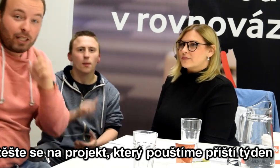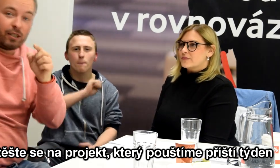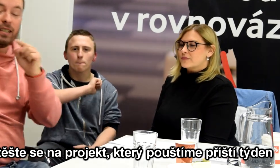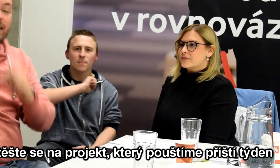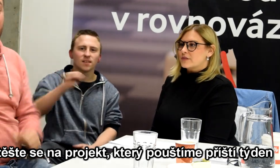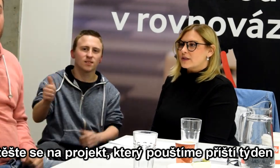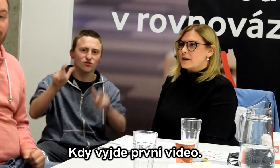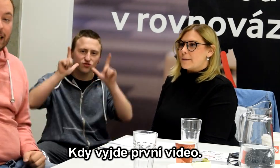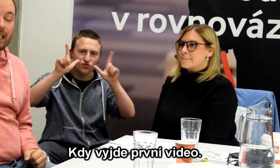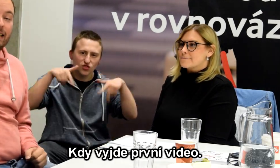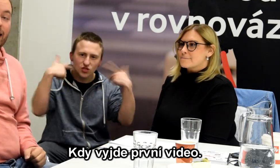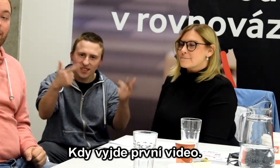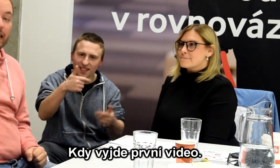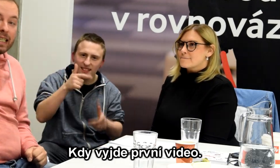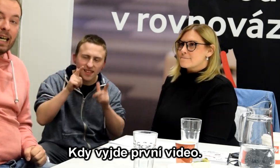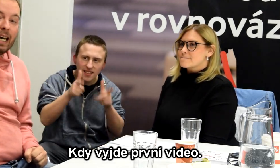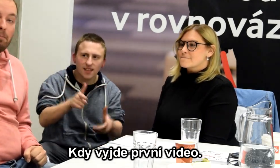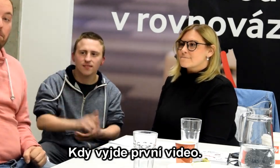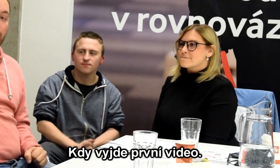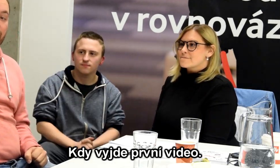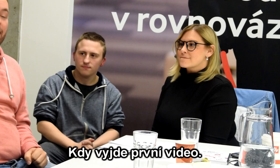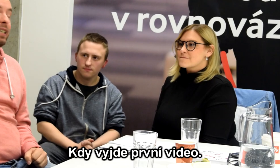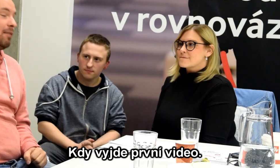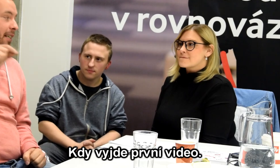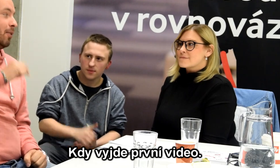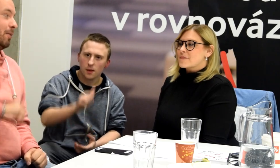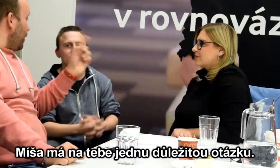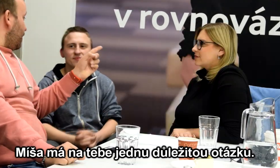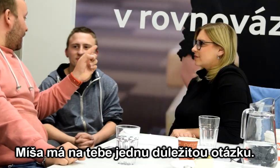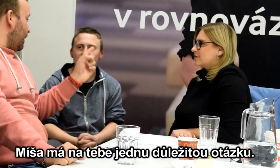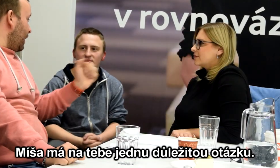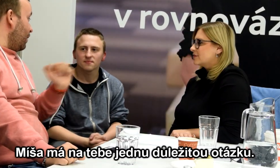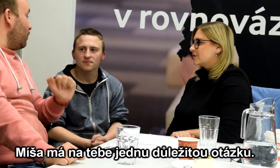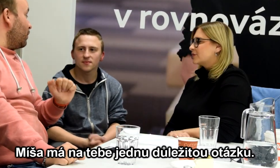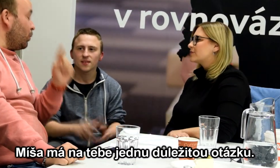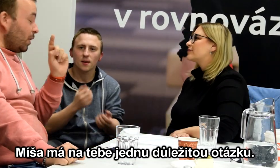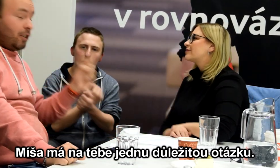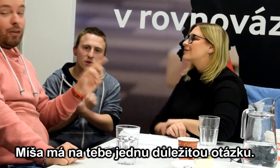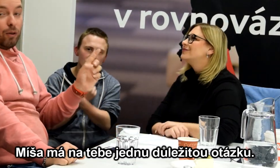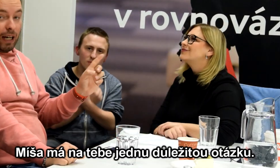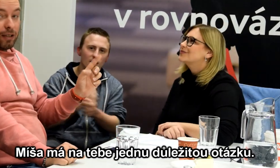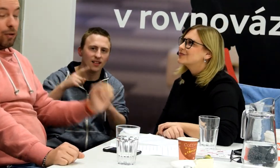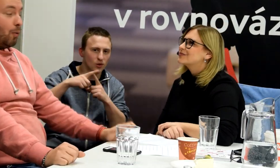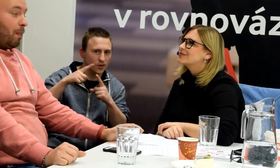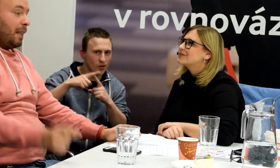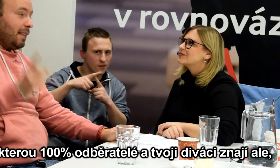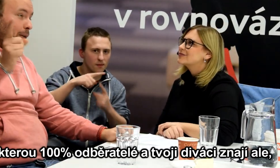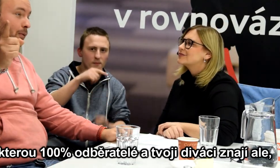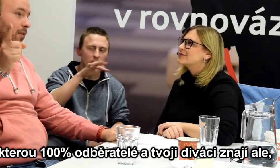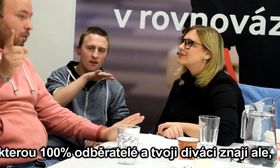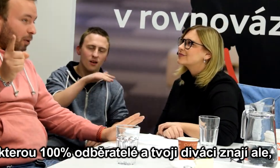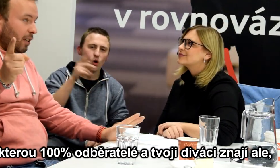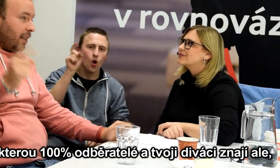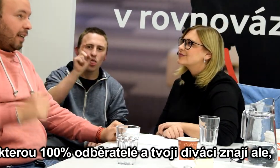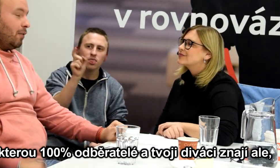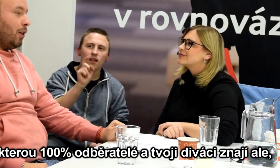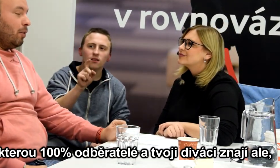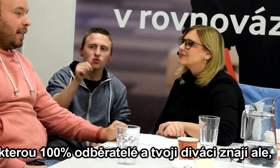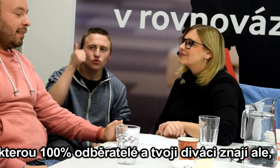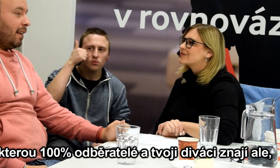příští týden, kdy vyjde první video. Míša má na tebe jednu důležitou otázku, kterou 100% tvoji odběratelé